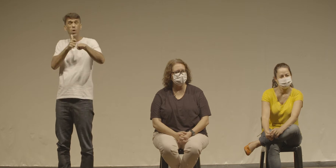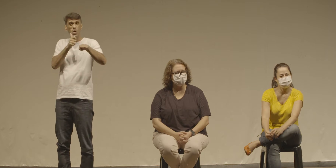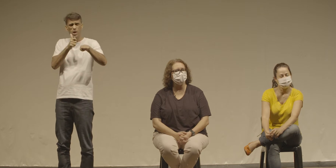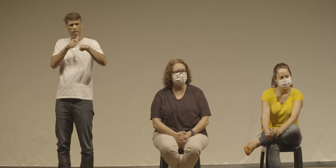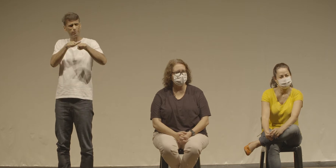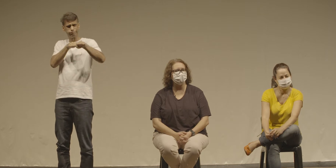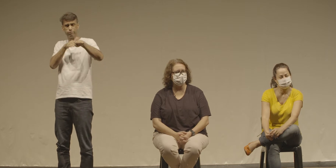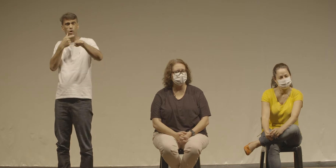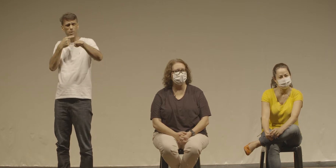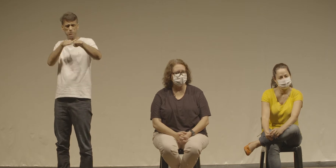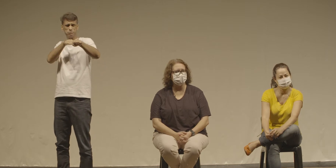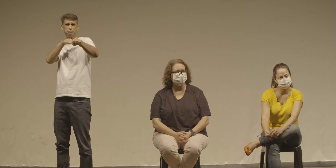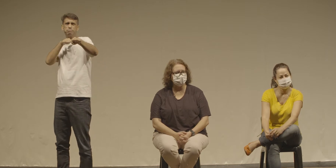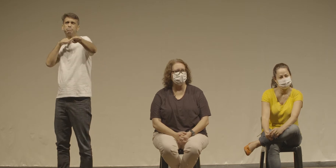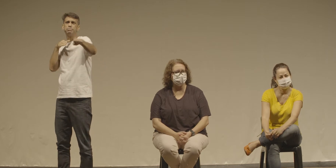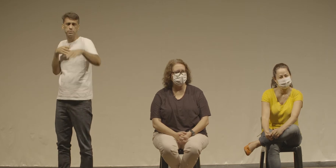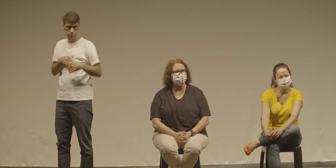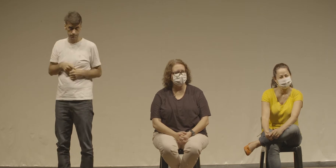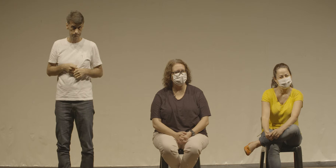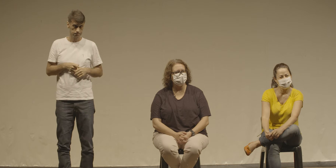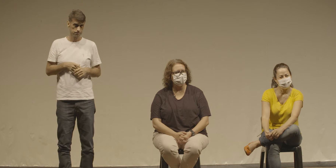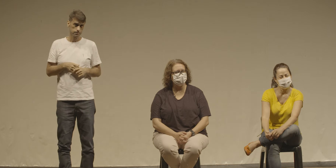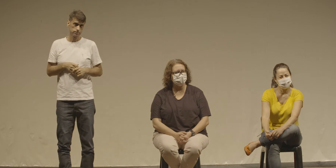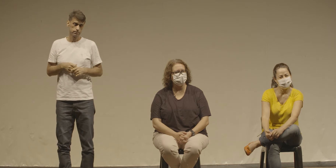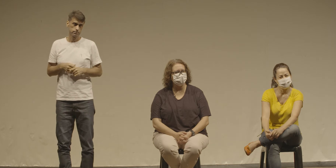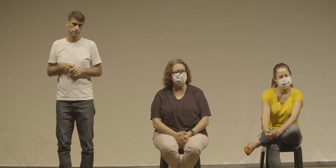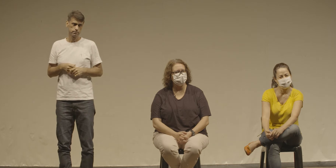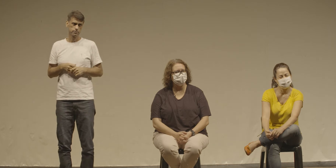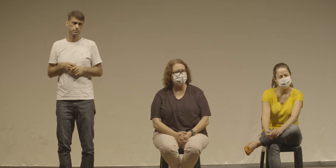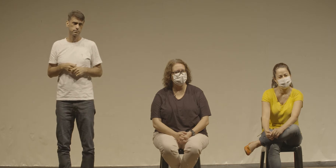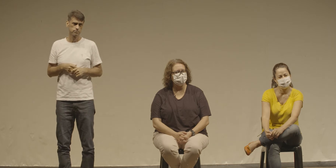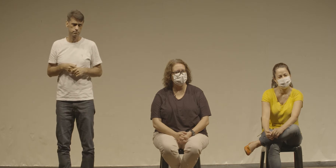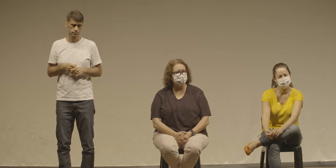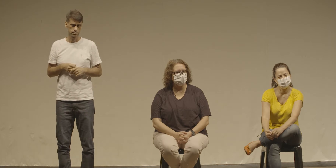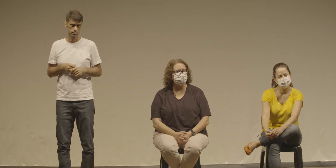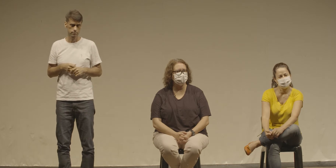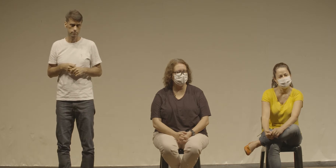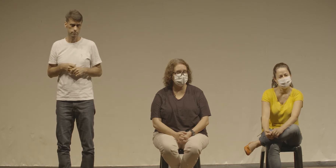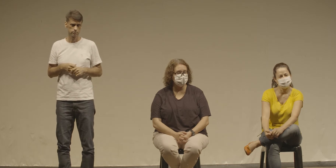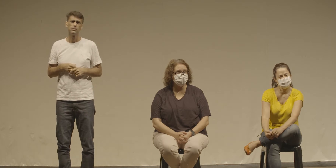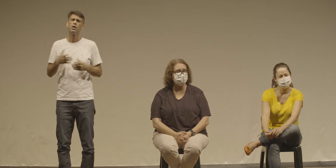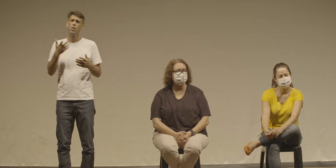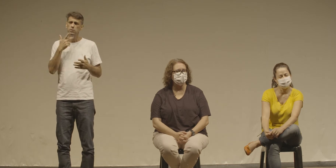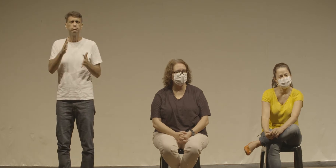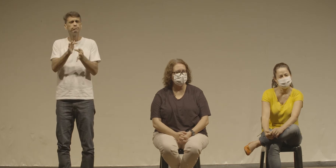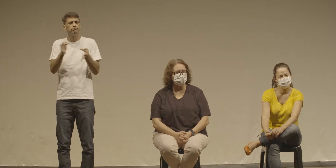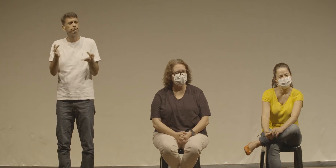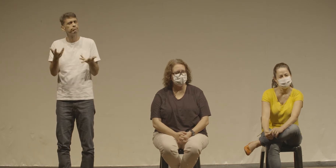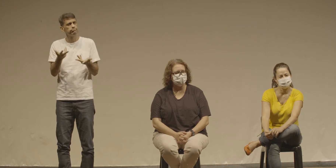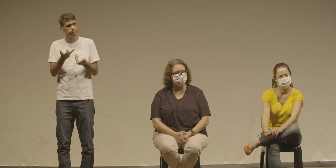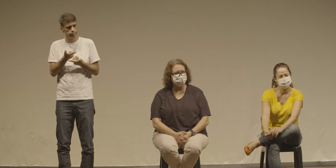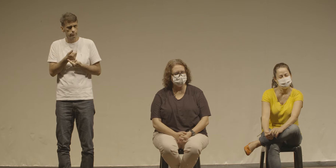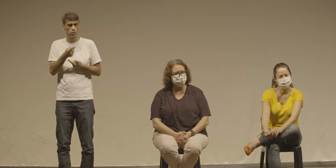né? Que a gente queira isso, mas eles estão desesperados. Mas, assim, eu achei que foi de uma sensibilidade muito grande, porque